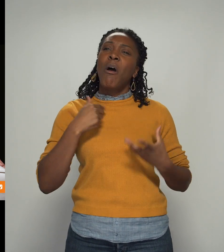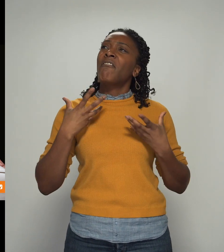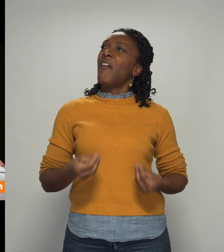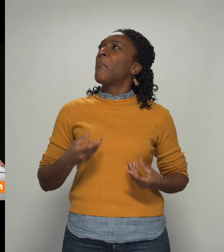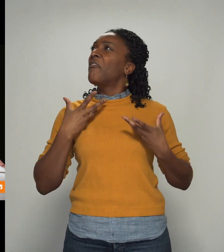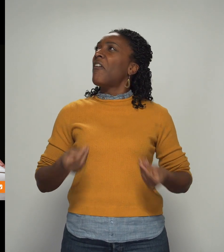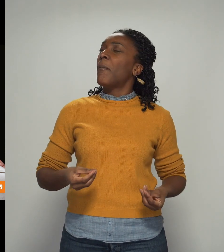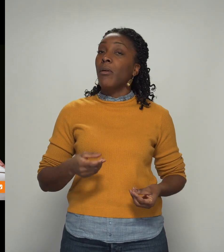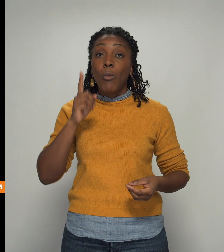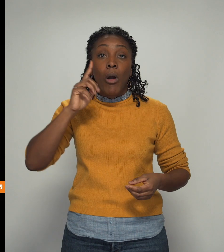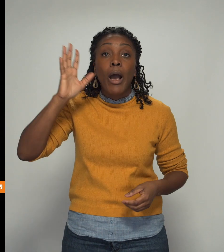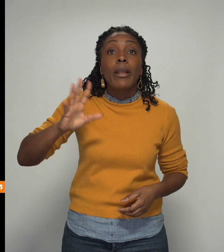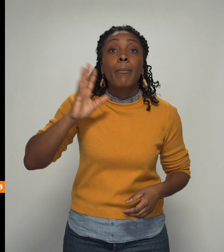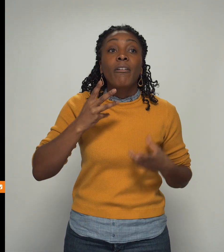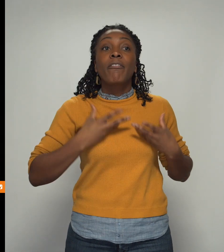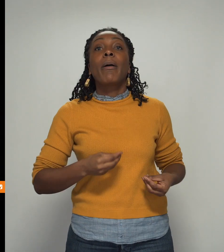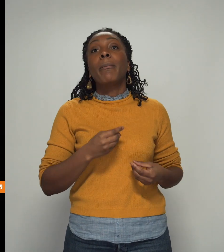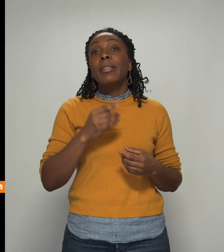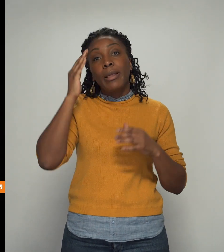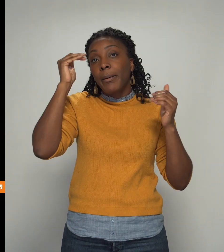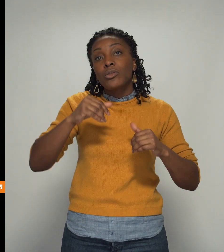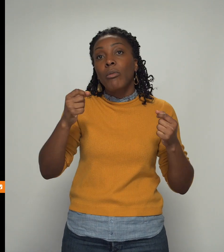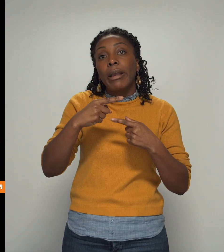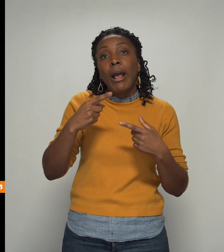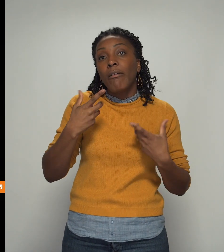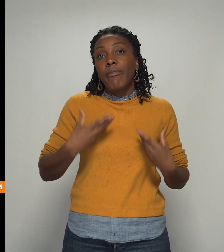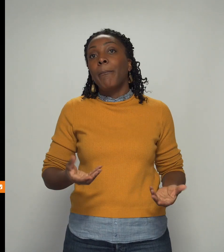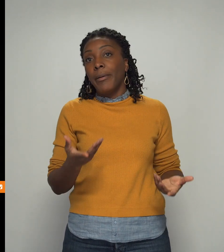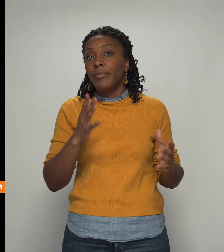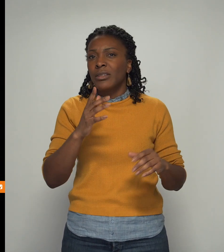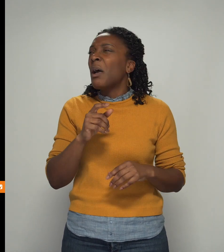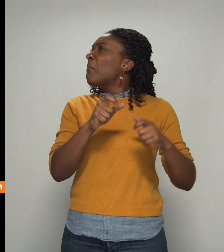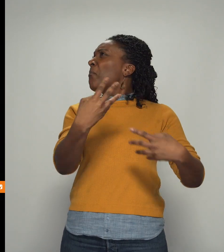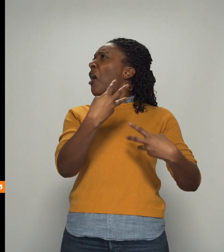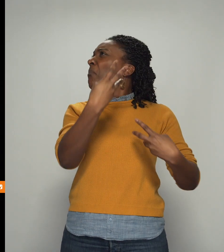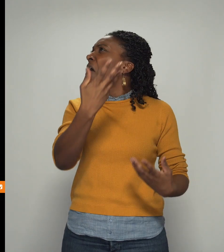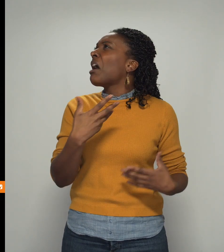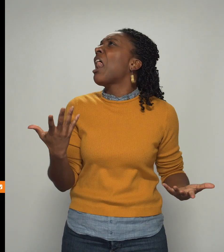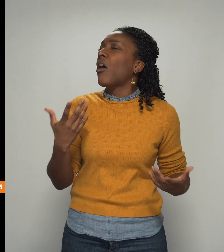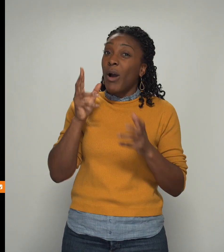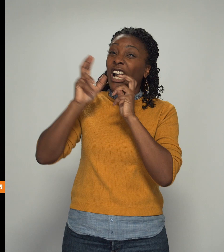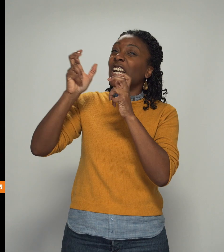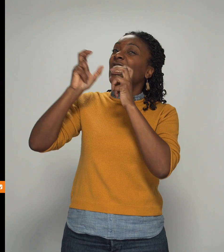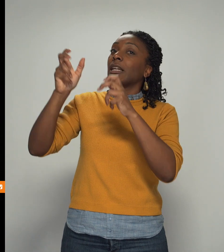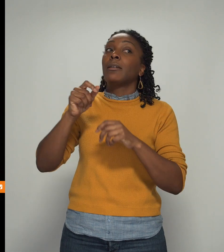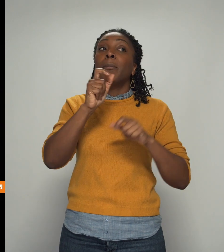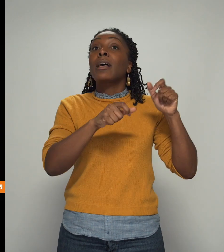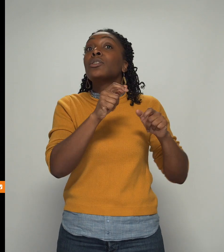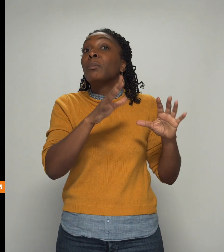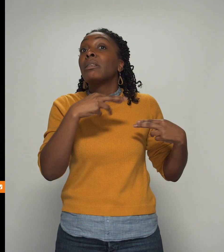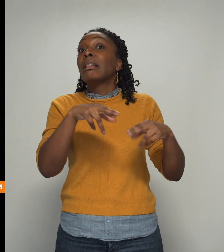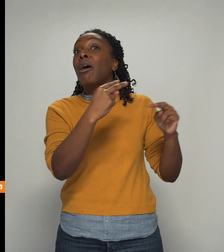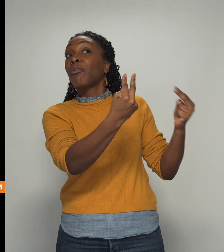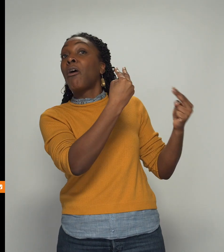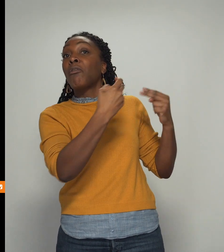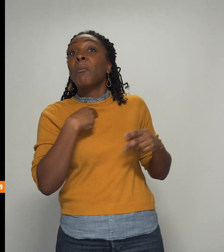qu'à l'époque c'était mal vu. La dépression c'était mal vu. Regarde, les gens se moquent de moi. Et alors que je crie à Dieu, je hurle à Dieu, les gens devaient me trouver bizarre sur